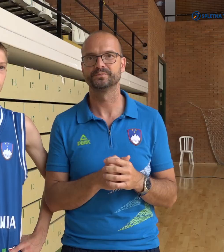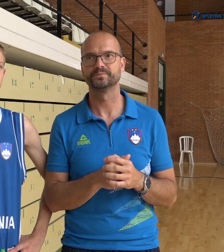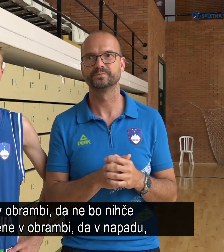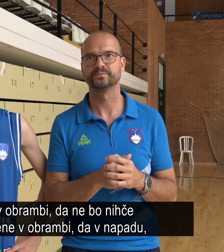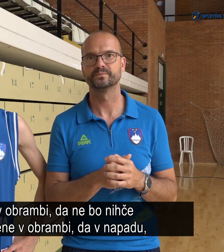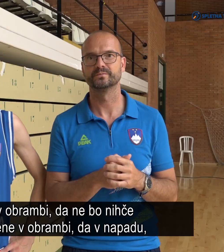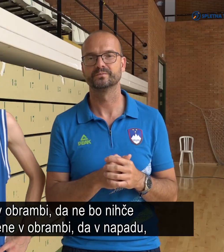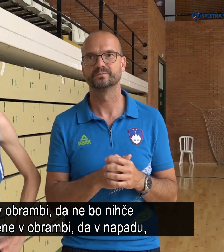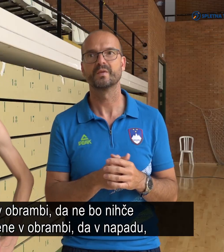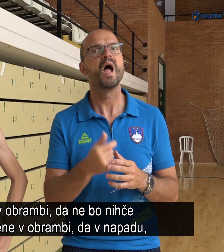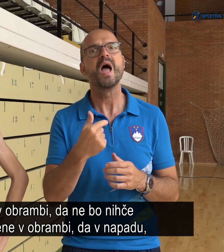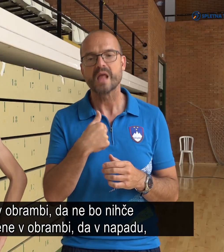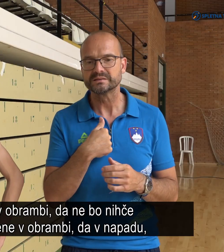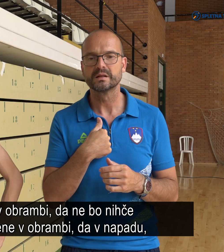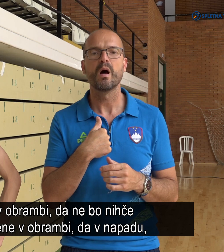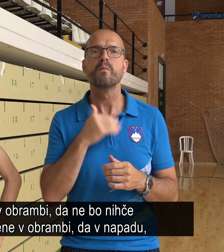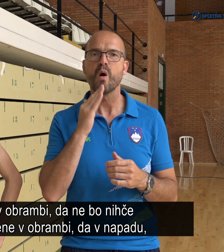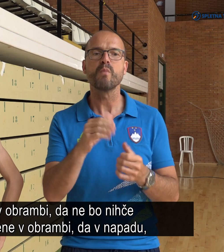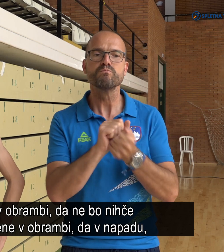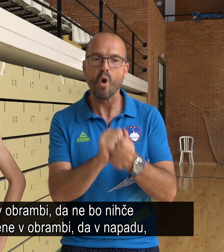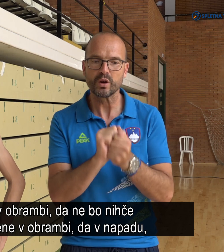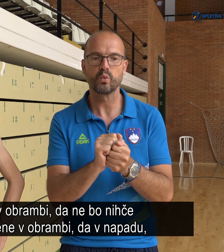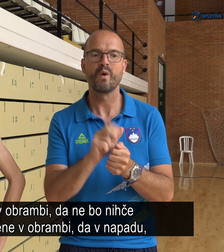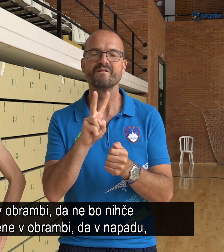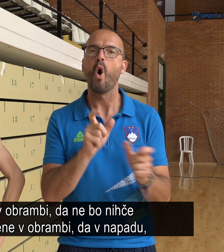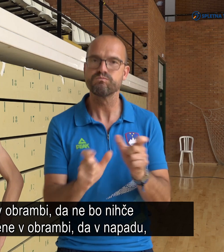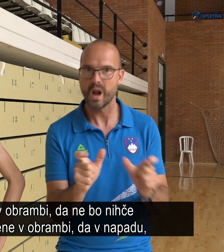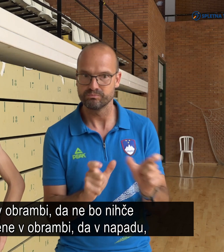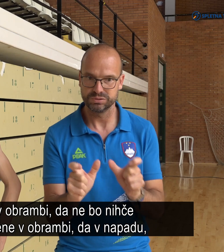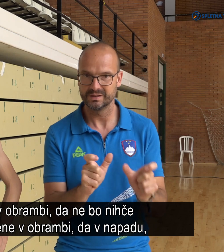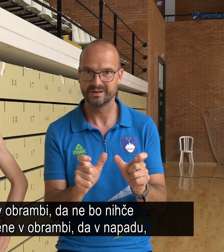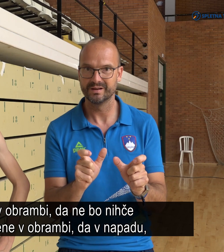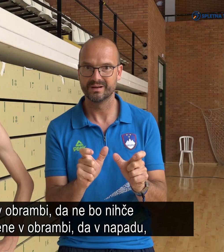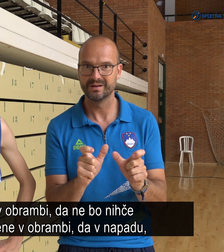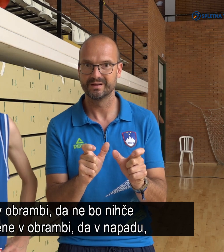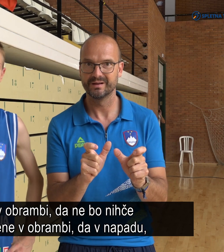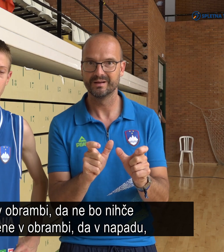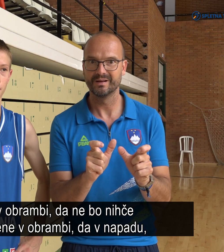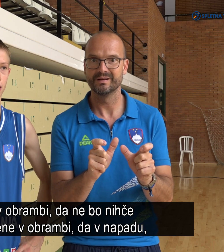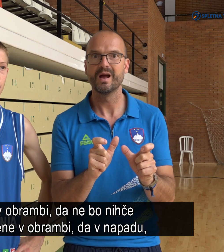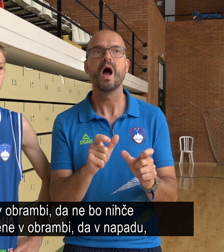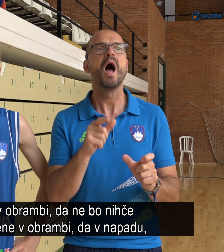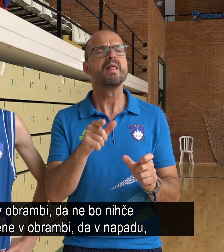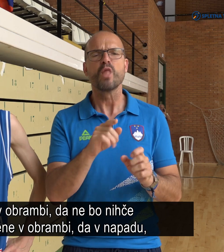my head. Ja, da se borim v obrambi, pač da zdaj noben ne more dati koša čez mene v obrambi, da v